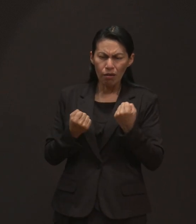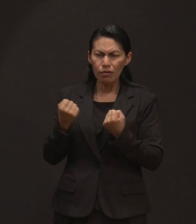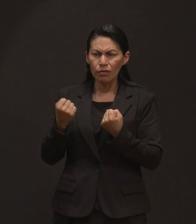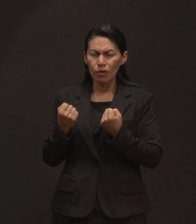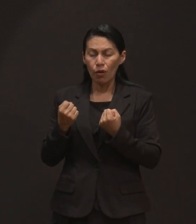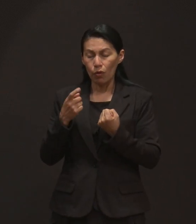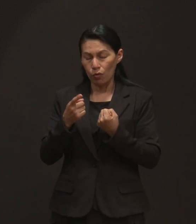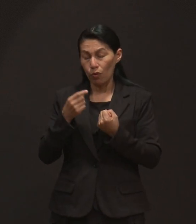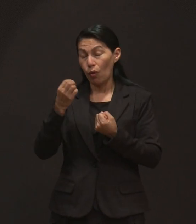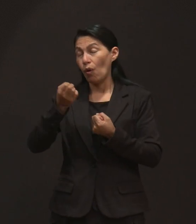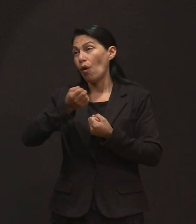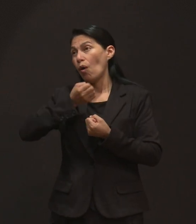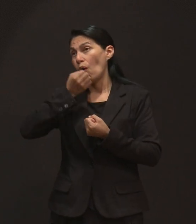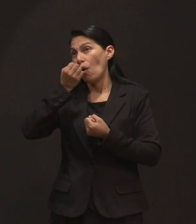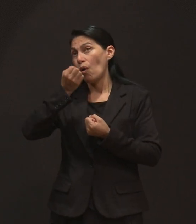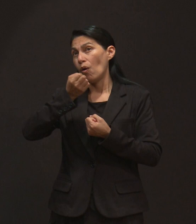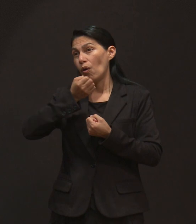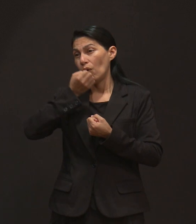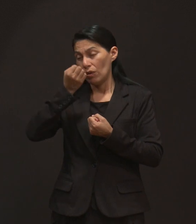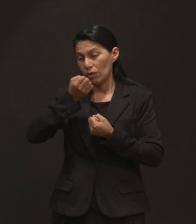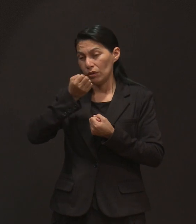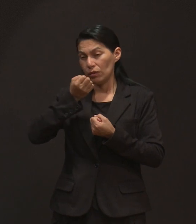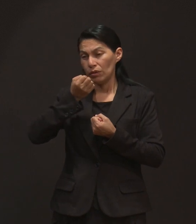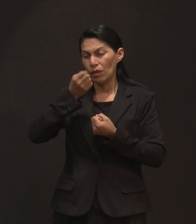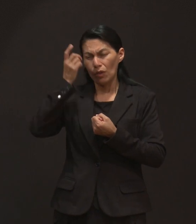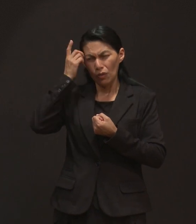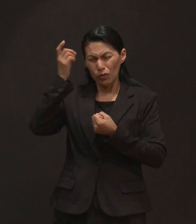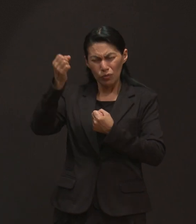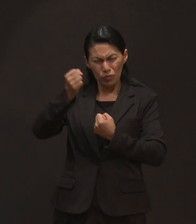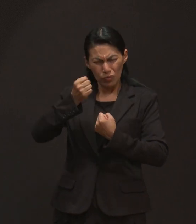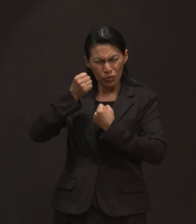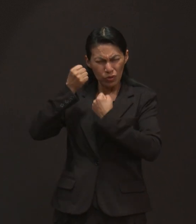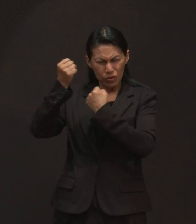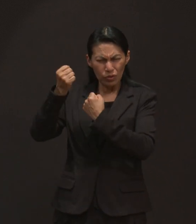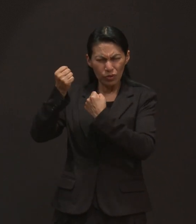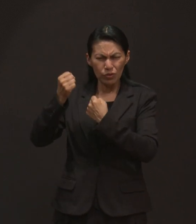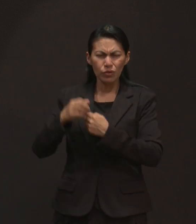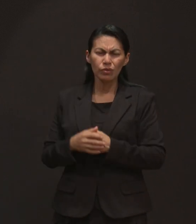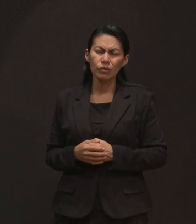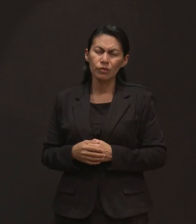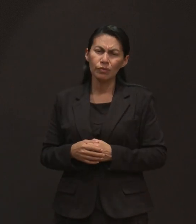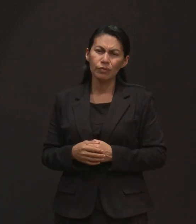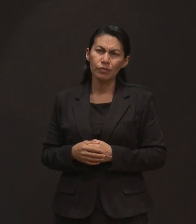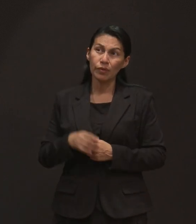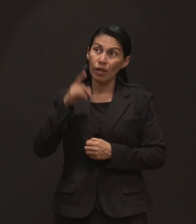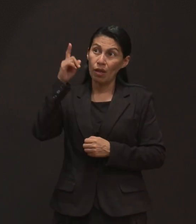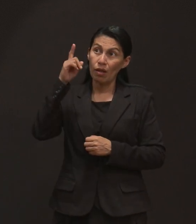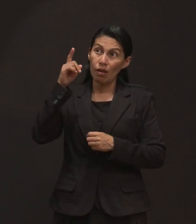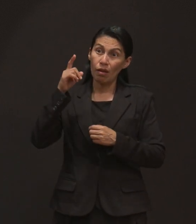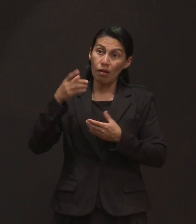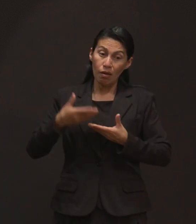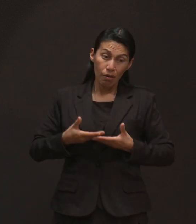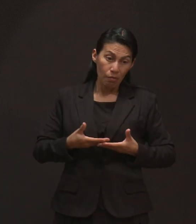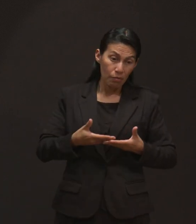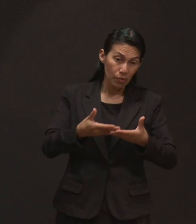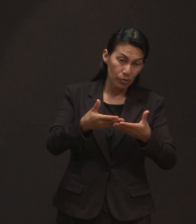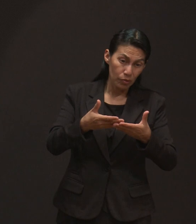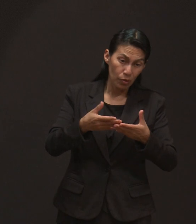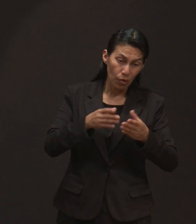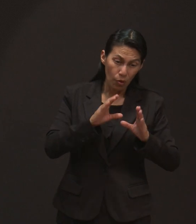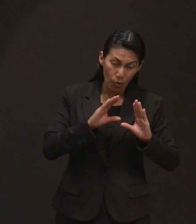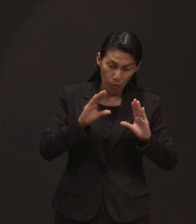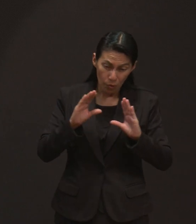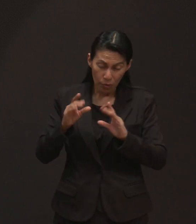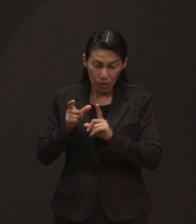auto, te encomiendes a Dios, al Dios Todopoderoso, sí. que Él cuidará tus